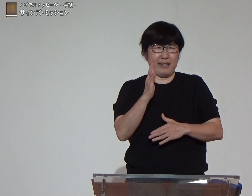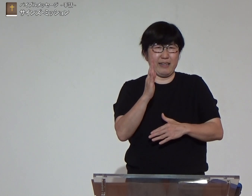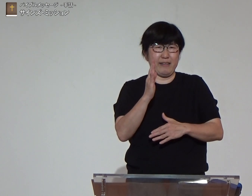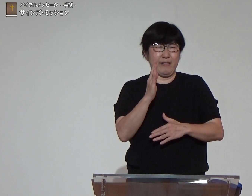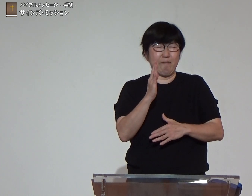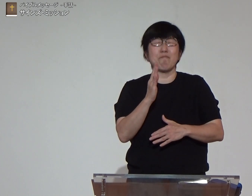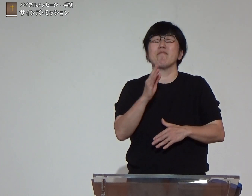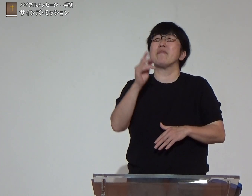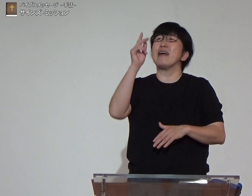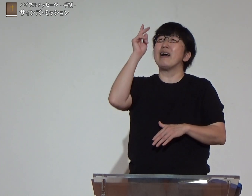と